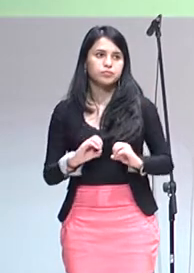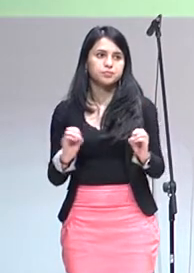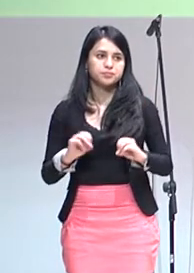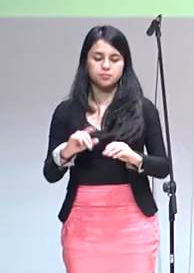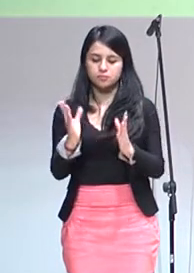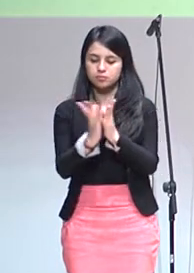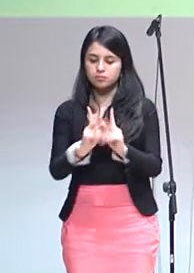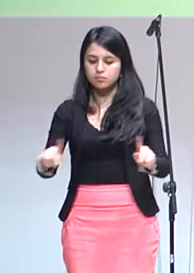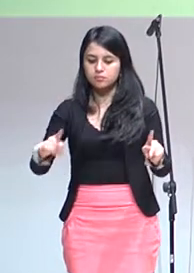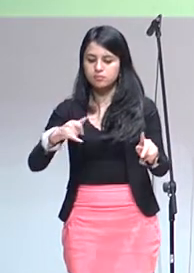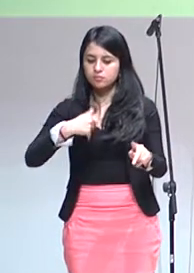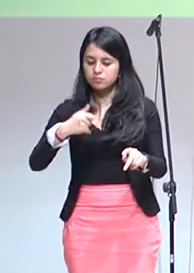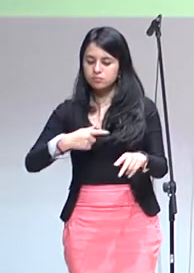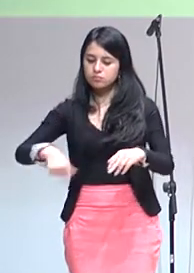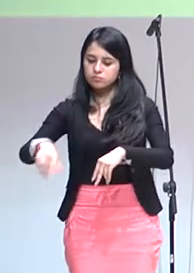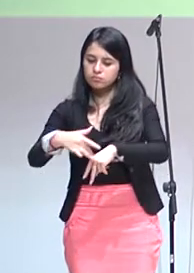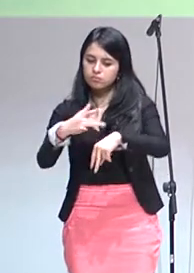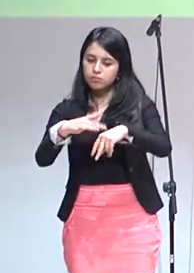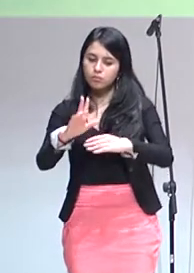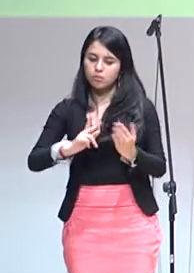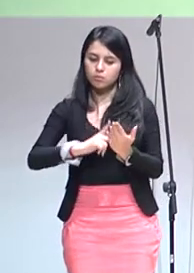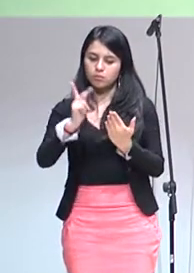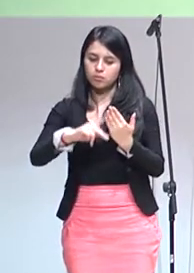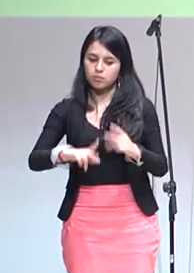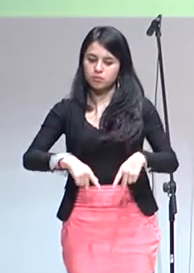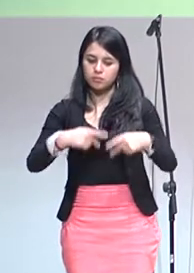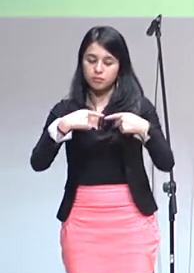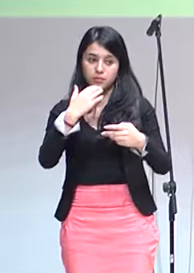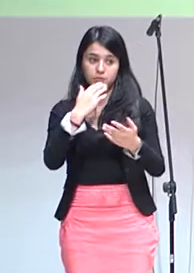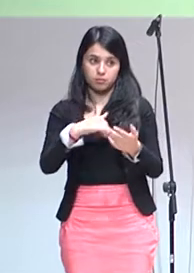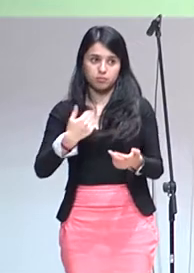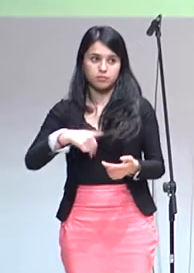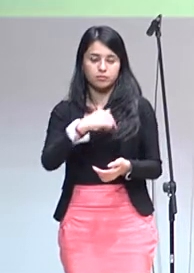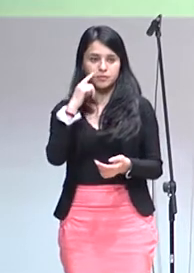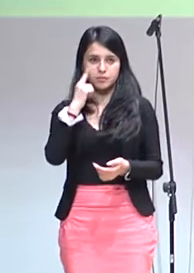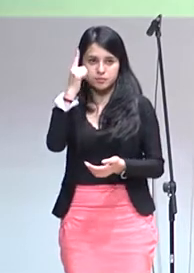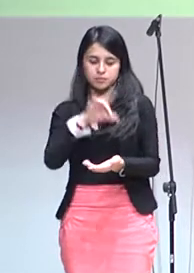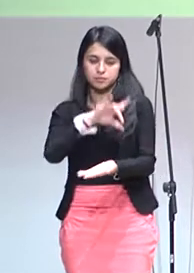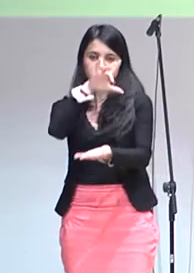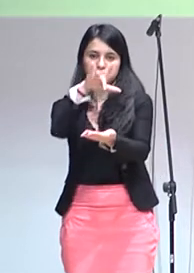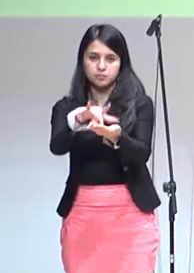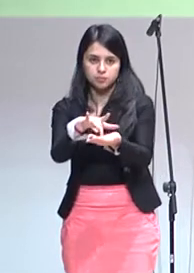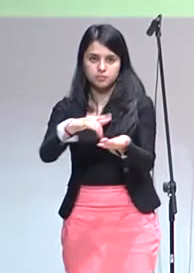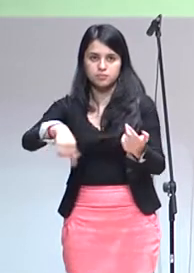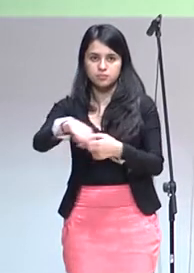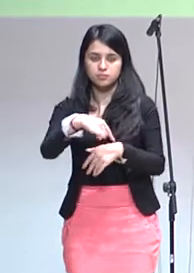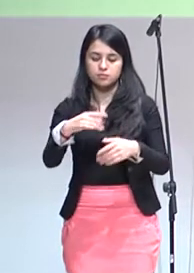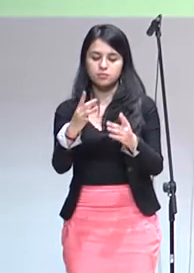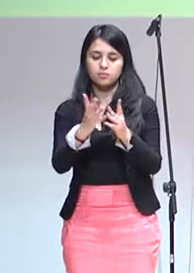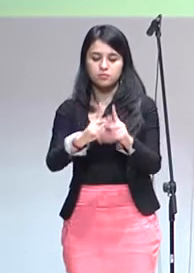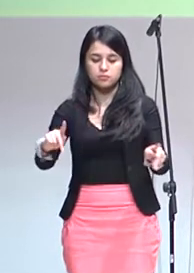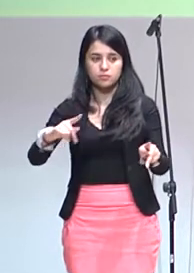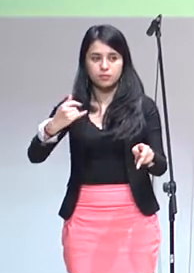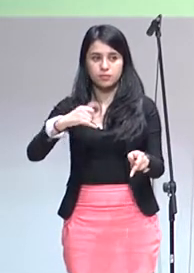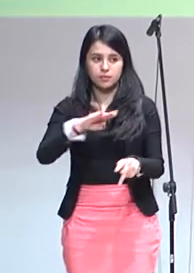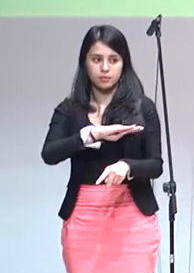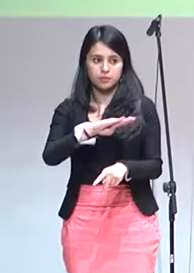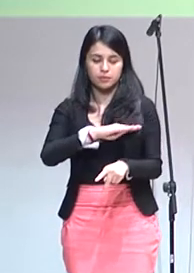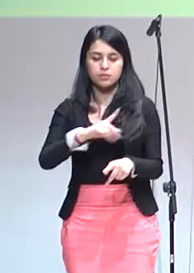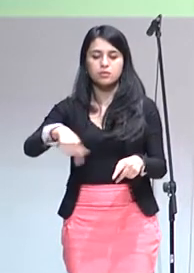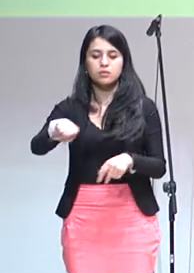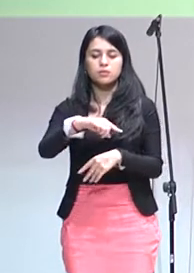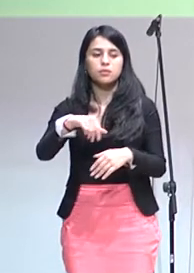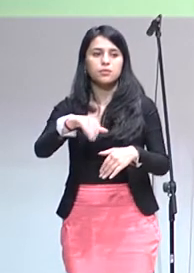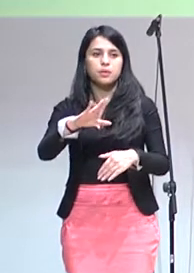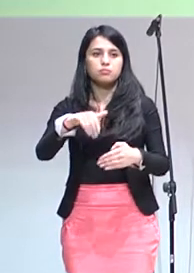a los chicos a ir construyendo un proyecto de vida? Porque, entre otras cosas, cuando llegamos allá, los chicos de bachillerato, lo que ellos querían era